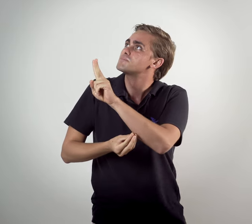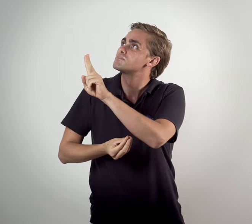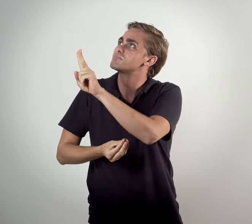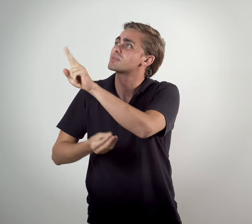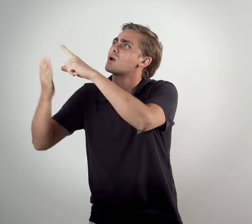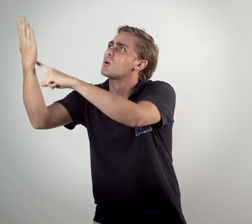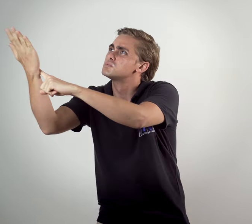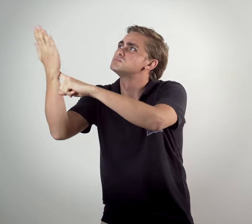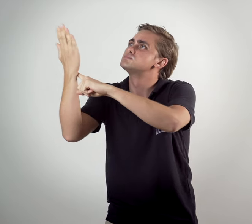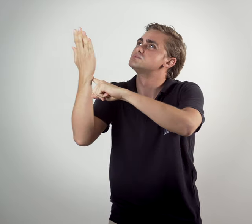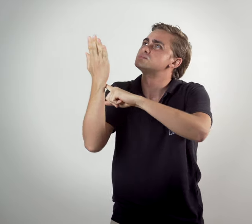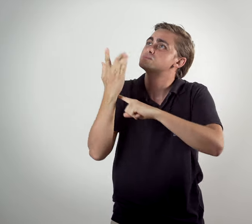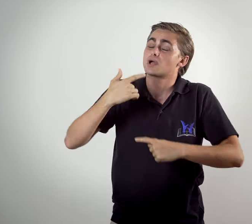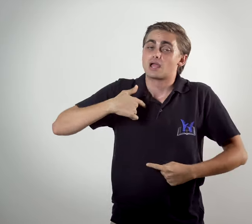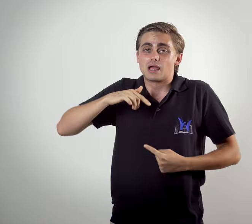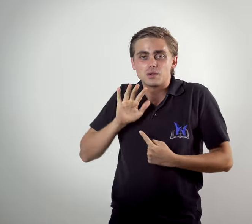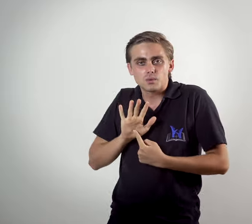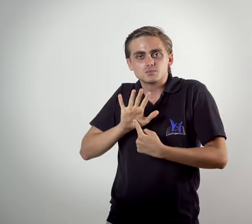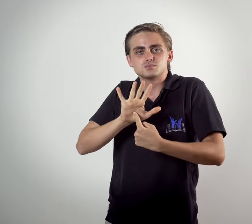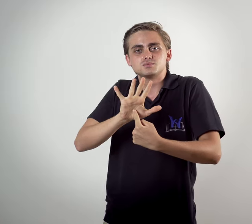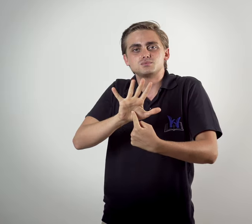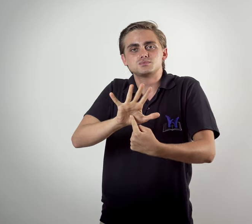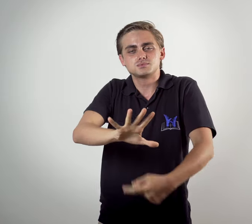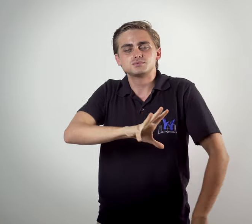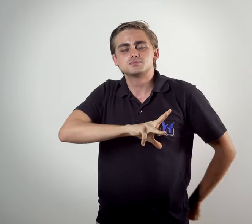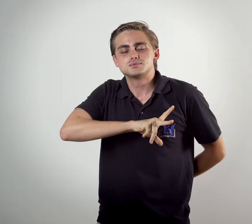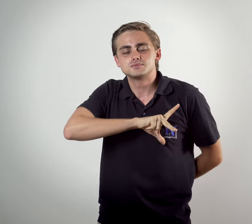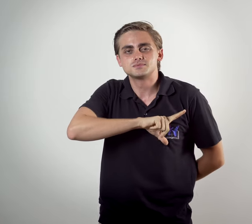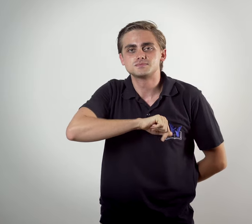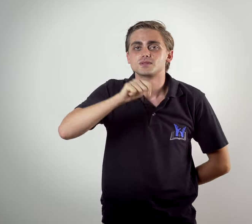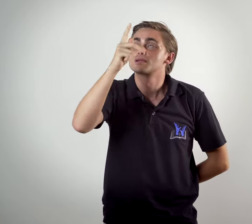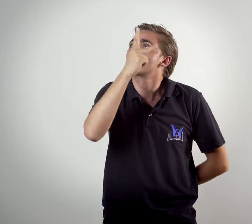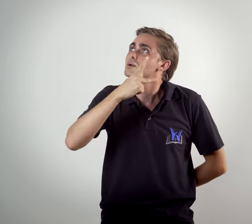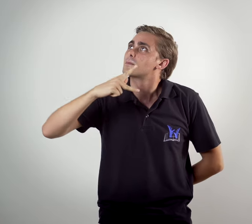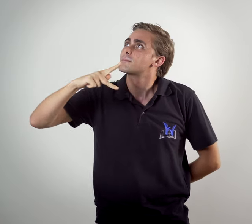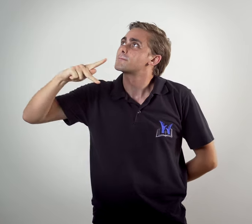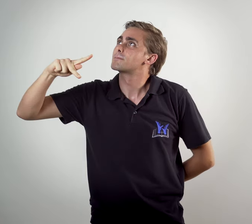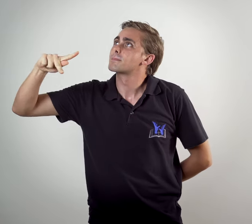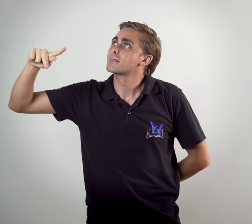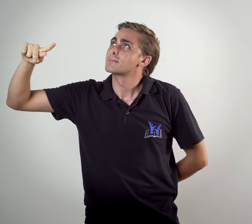quase com que mesmo sem palavras eu fale do